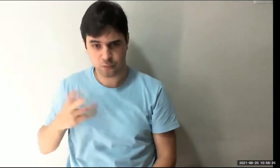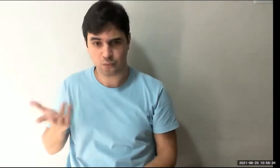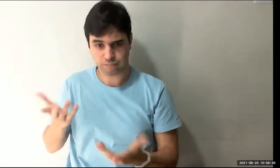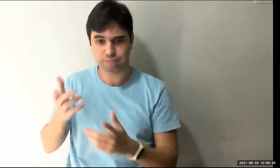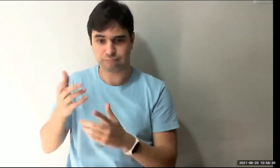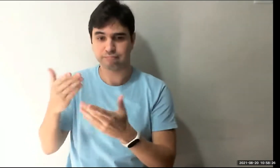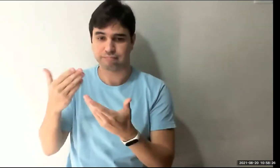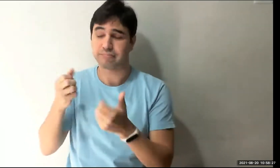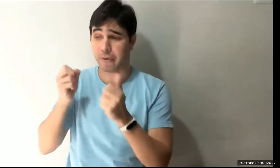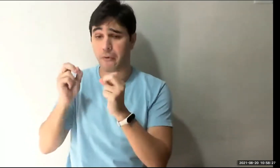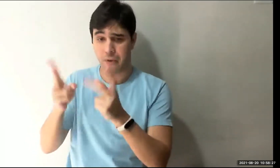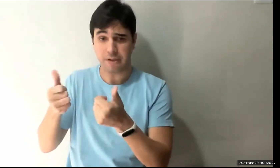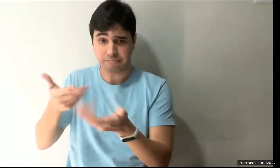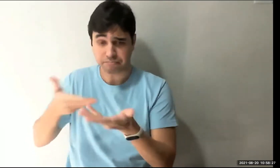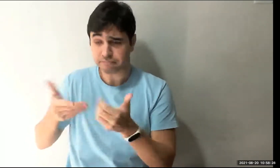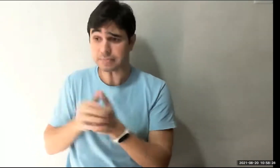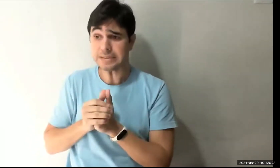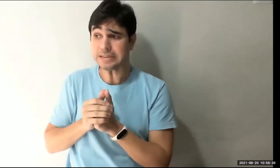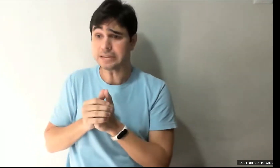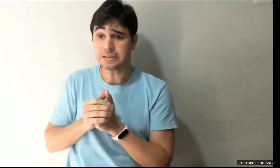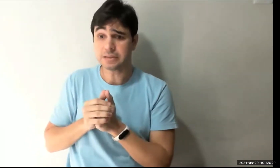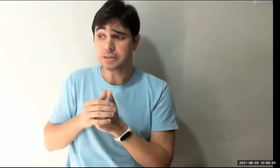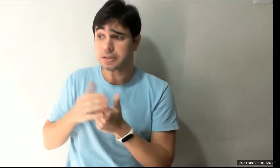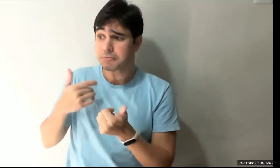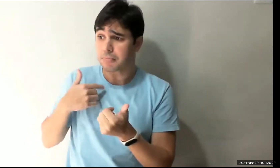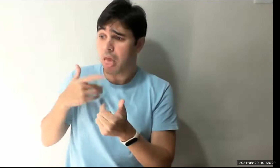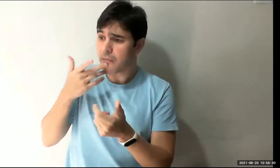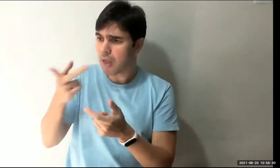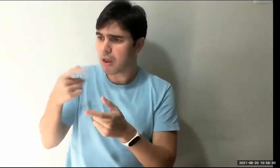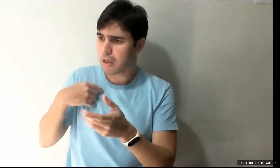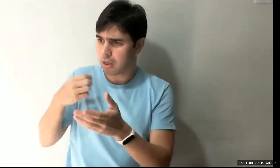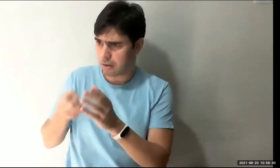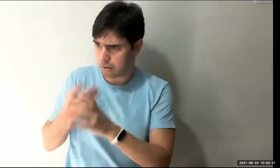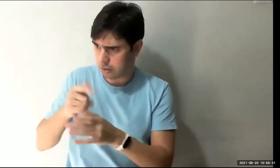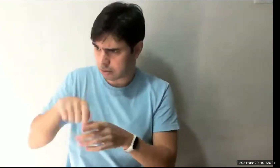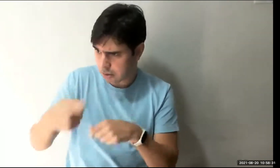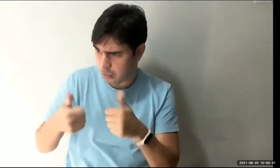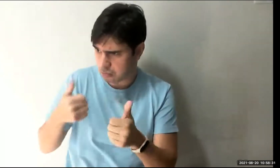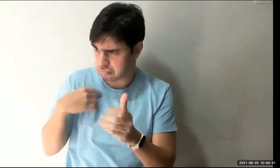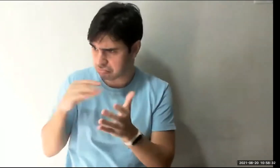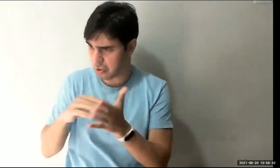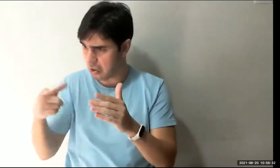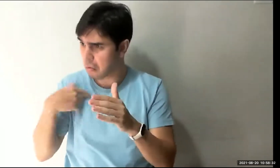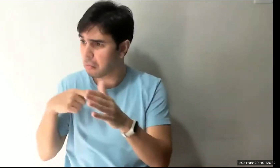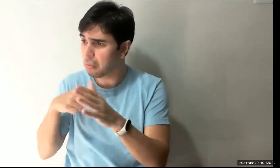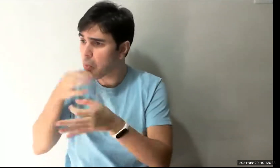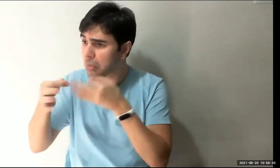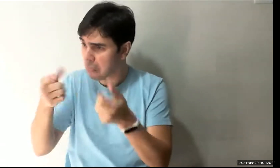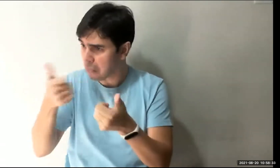nenhuma confederação ou nenhum glossário que eu pude buscar nos sites também. Então, eu conversava com esses